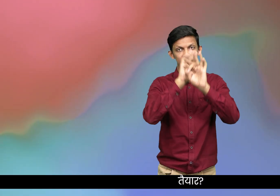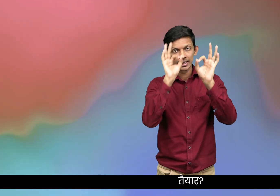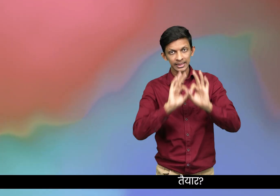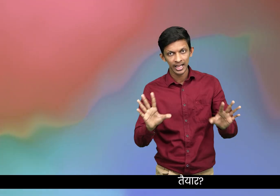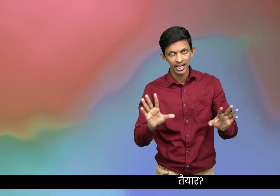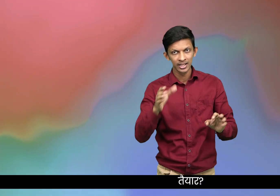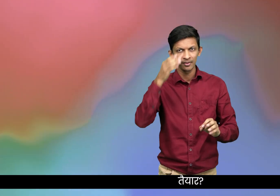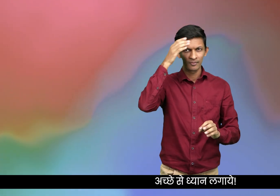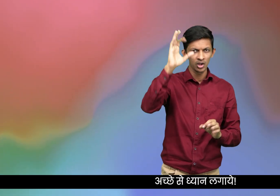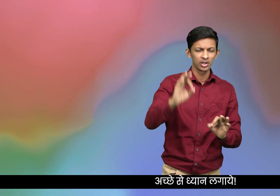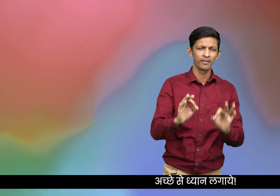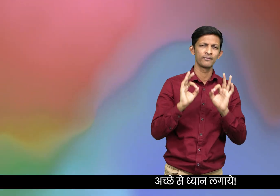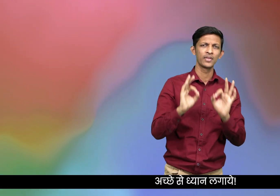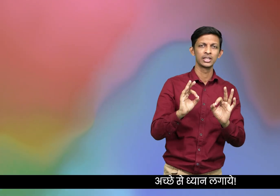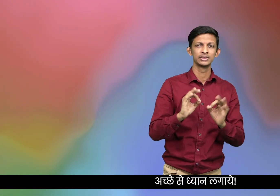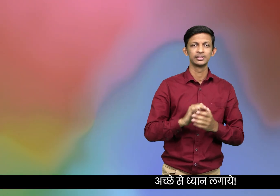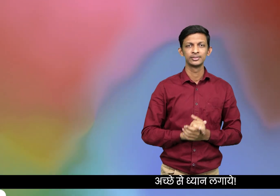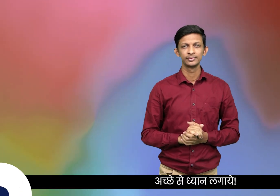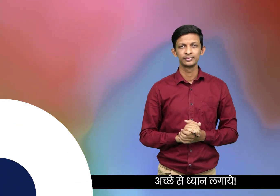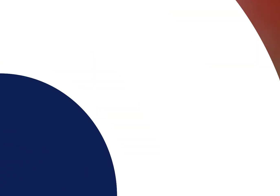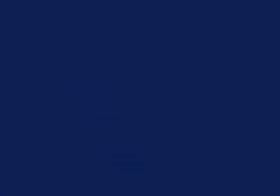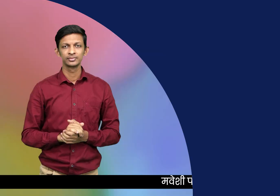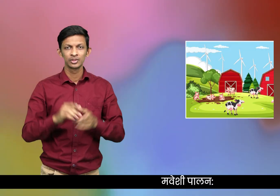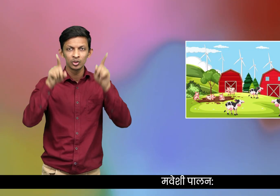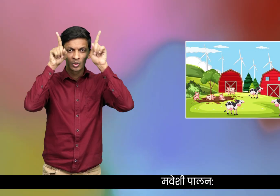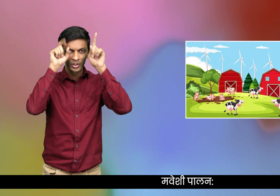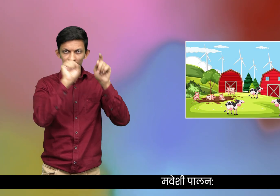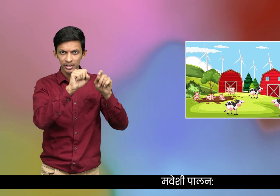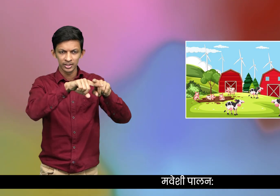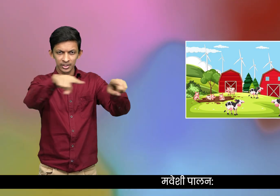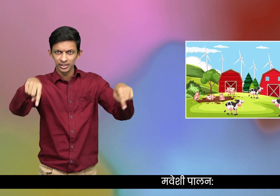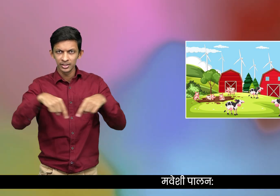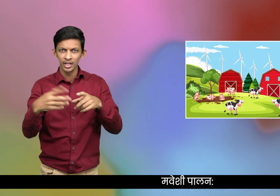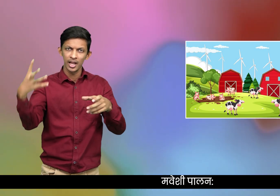तैयार? अच्छे से ध्यान लगाएं। मवेशी पालन।